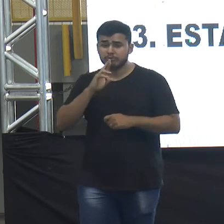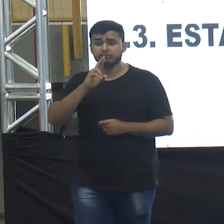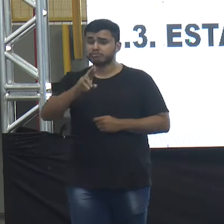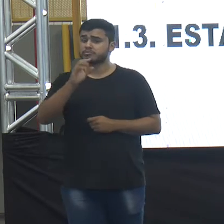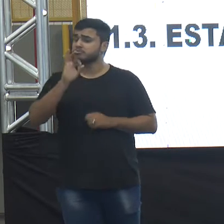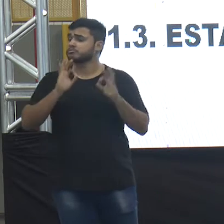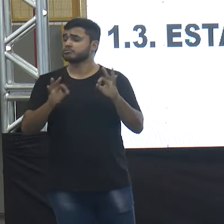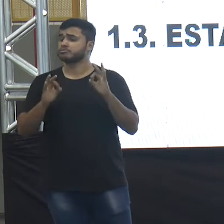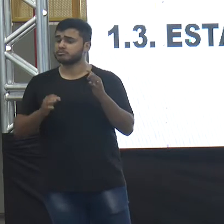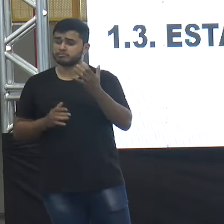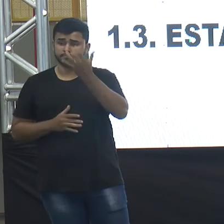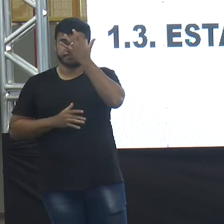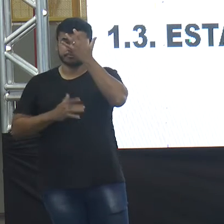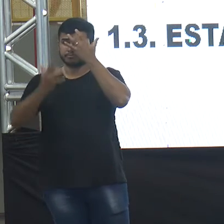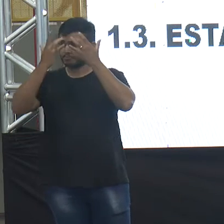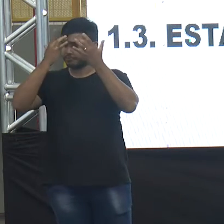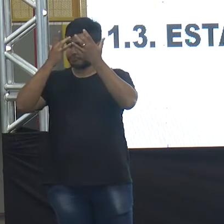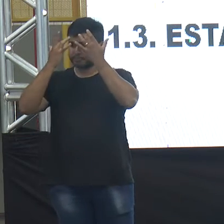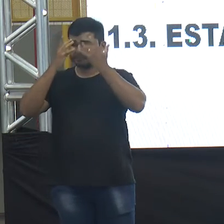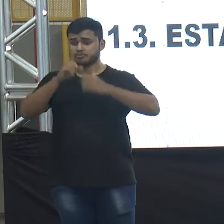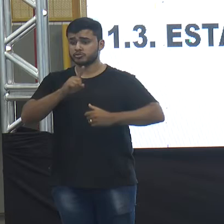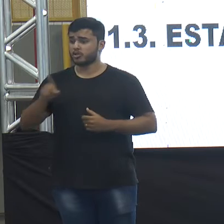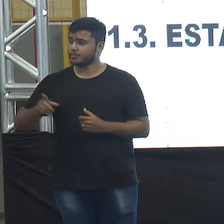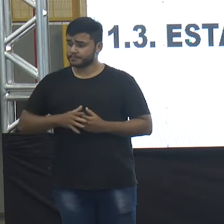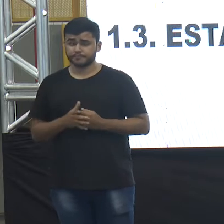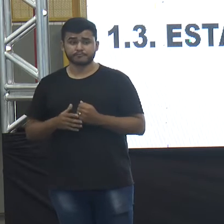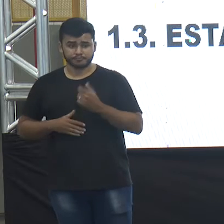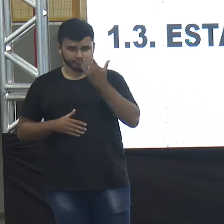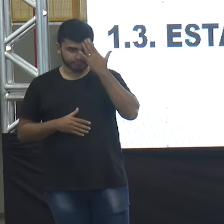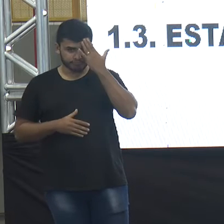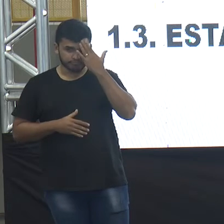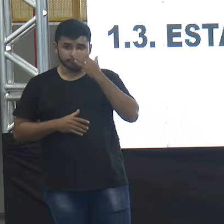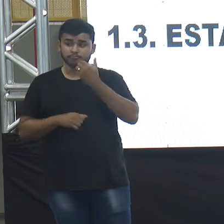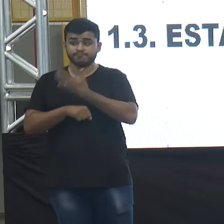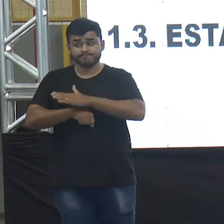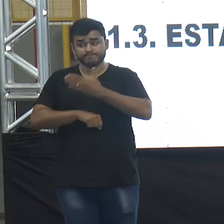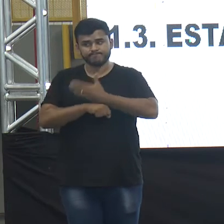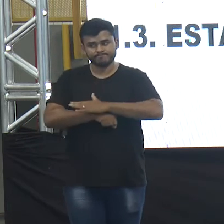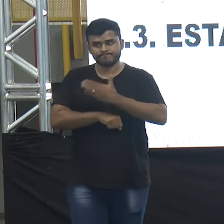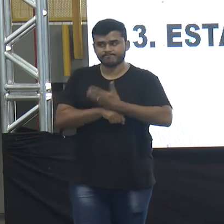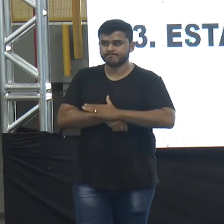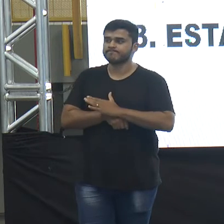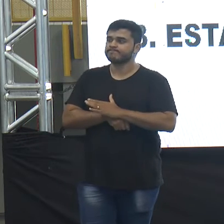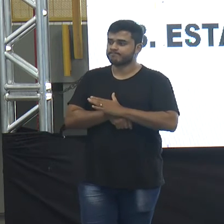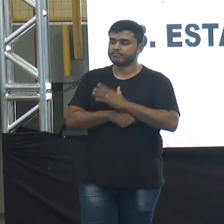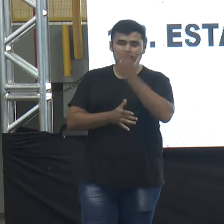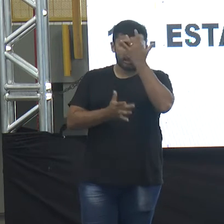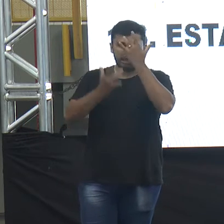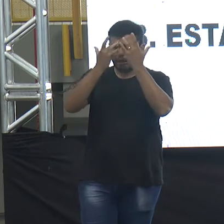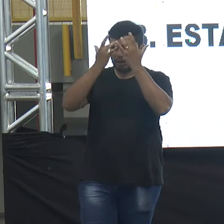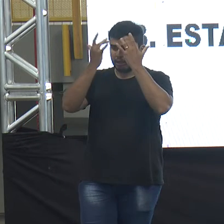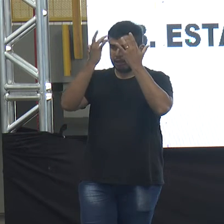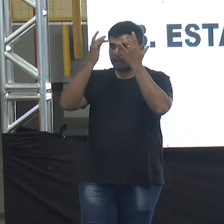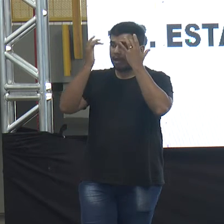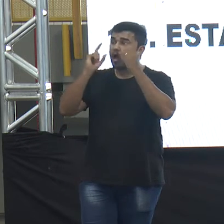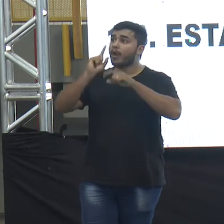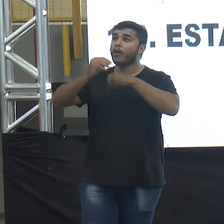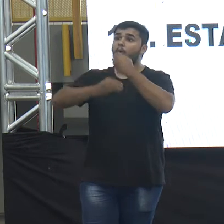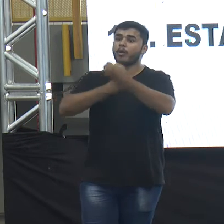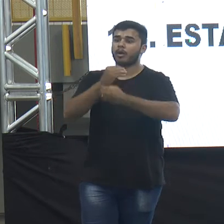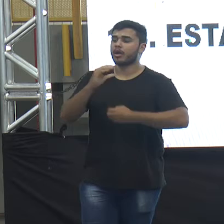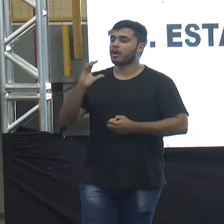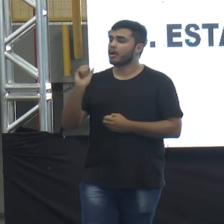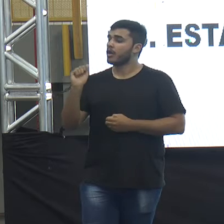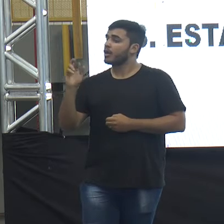que principalmente, aqui vai a primeira dica, tem que exercitar, tem que praticar. Cartografia,